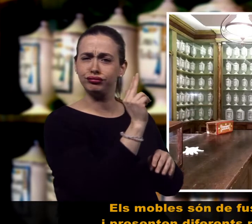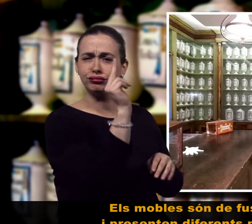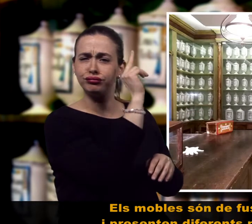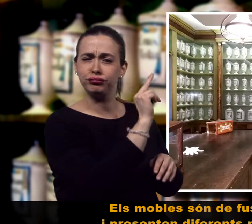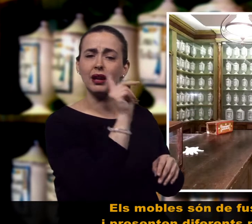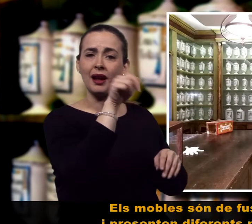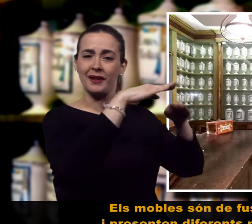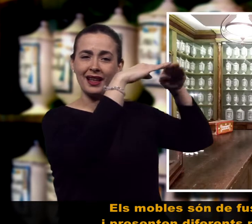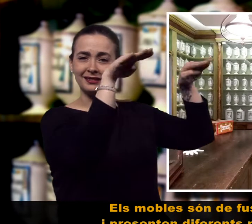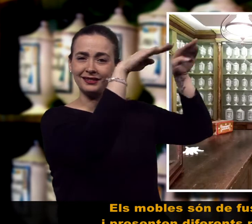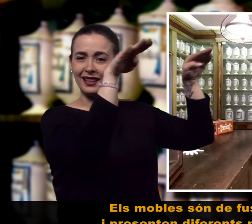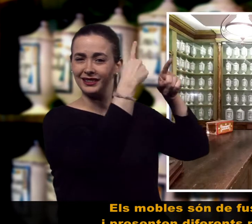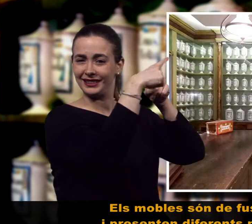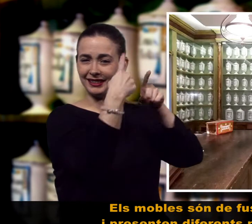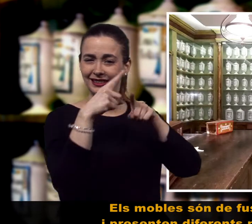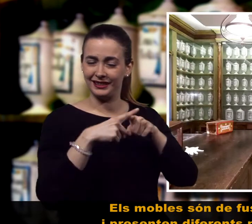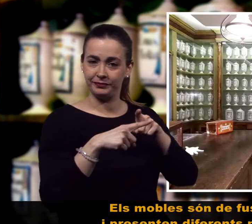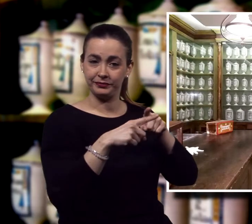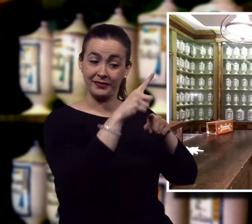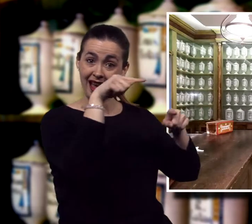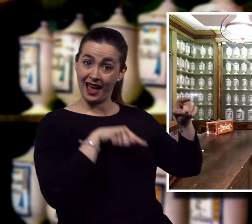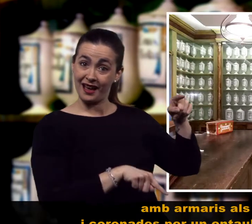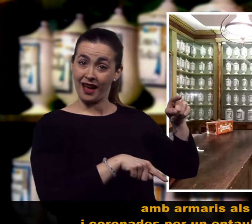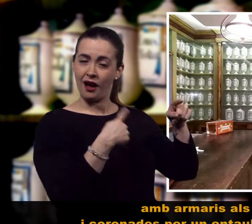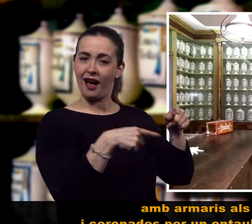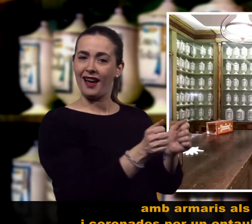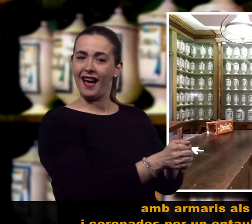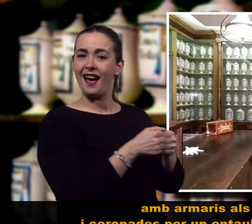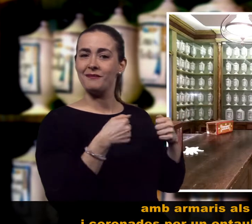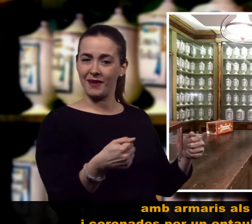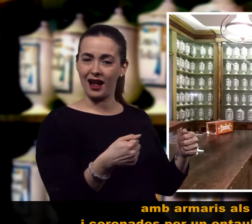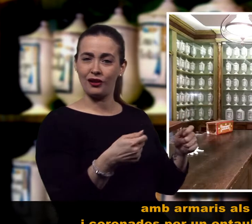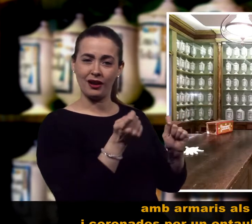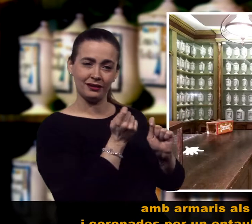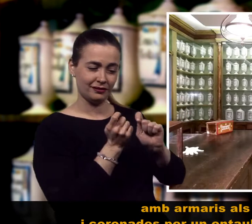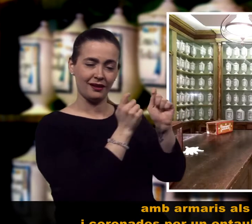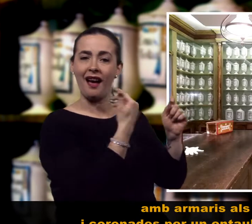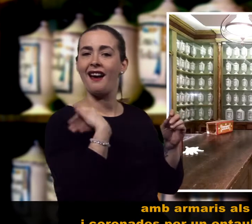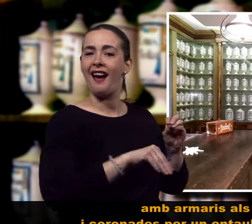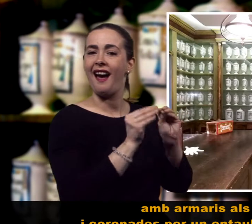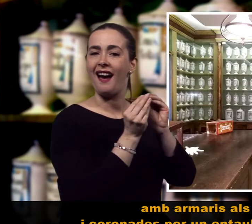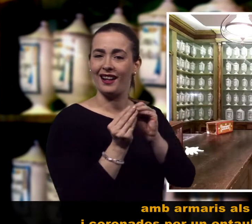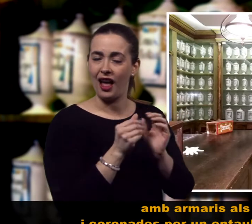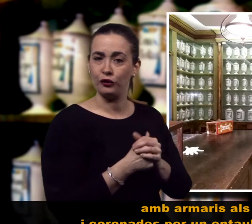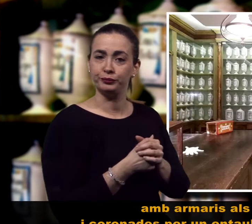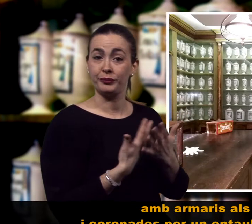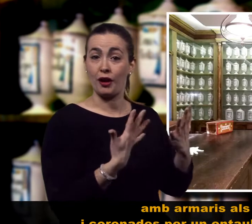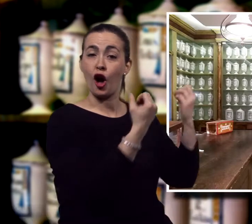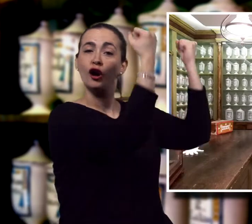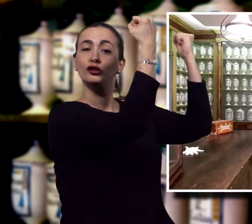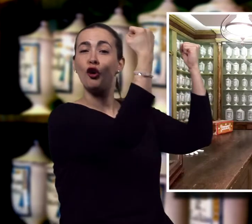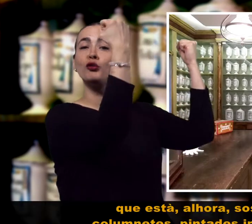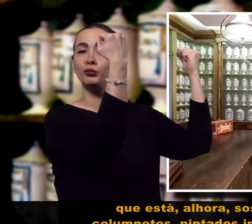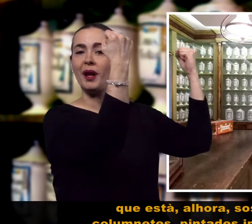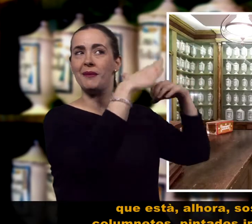Els mobles són de fusta pintada i presenten diferents prestatgeries amb armaris als baixos i coronades per un entaulament